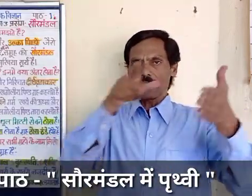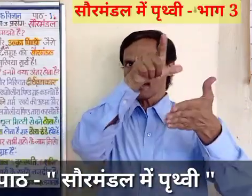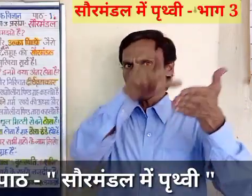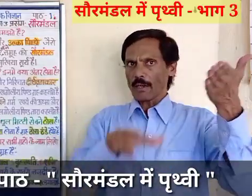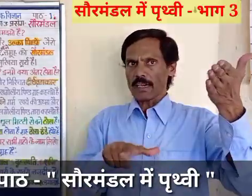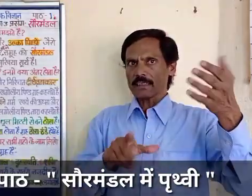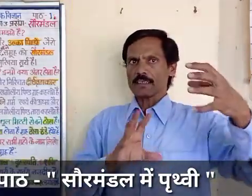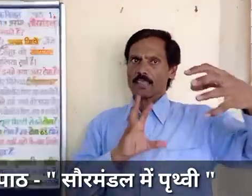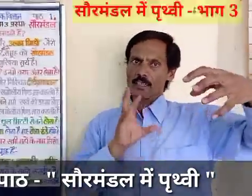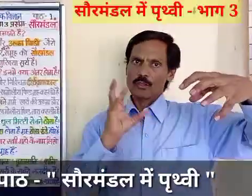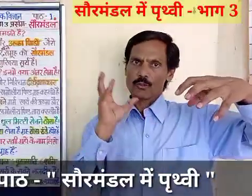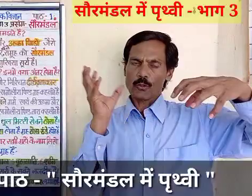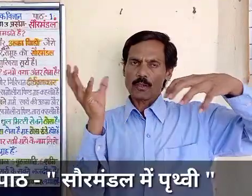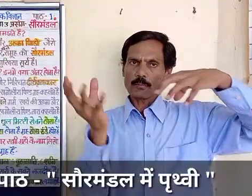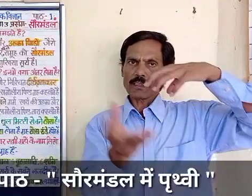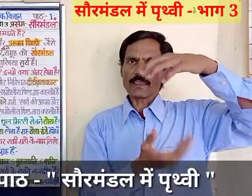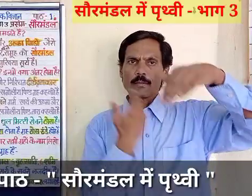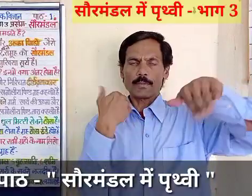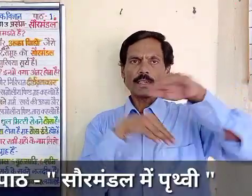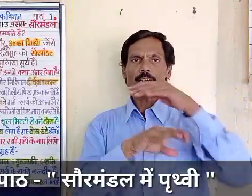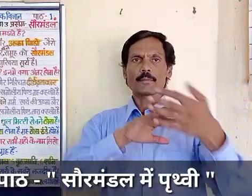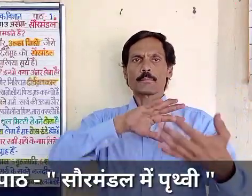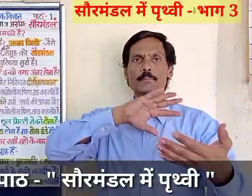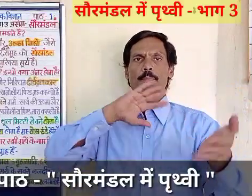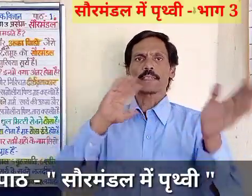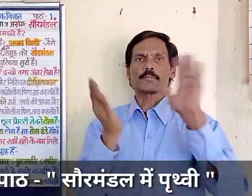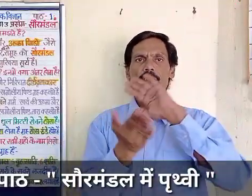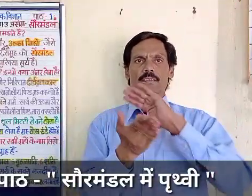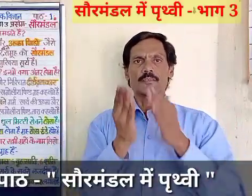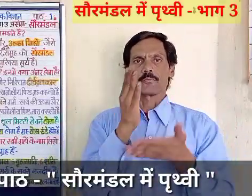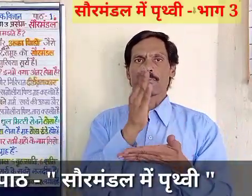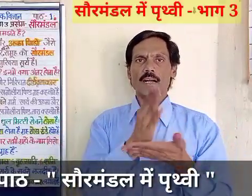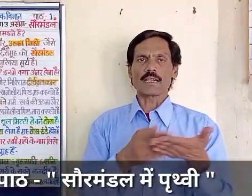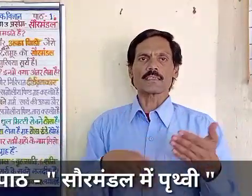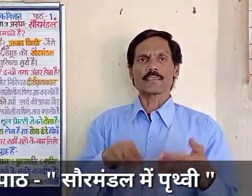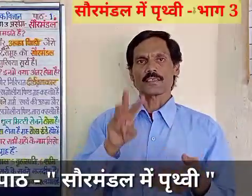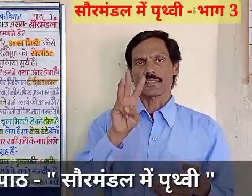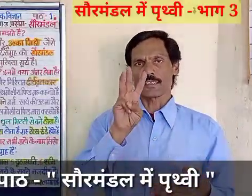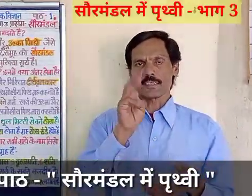संदर्भ पाठ सौरमंडल में पृथ्वी, भाग 3।